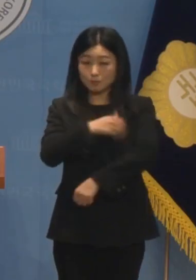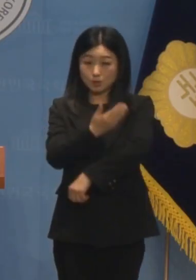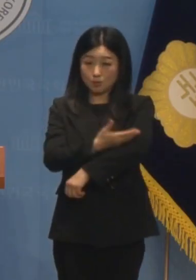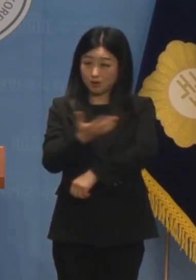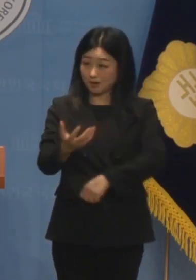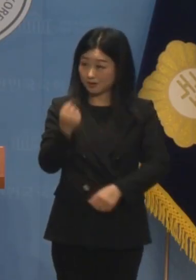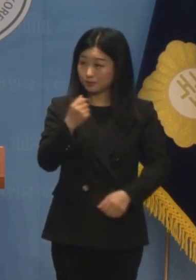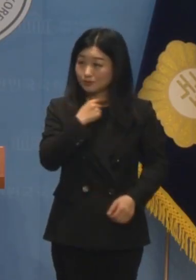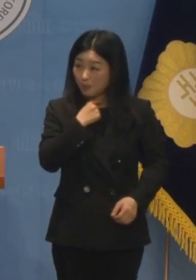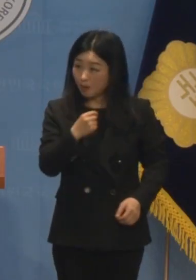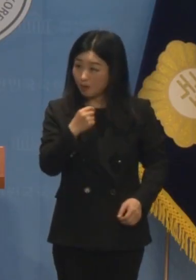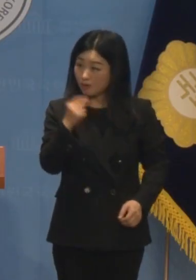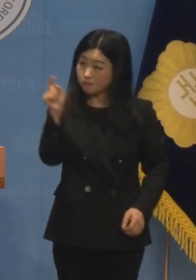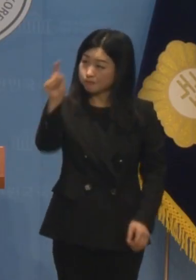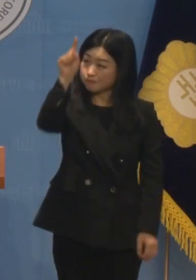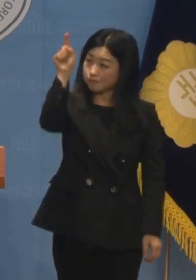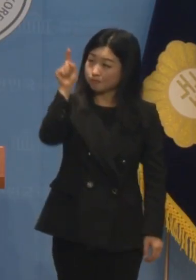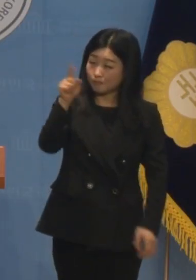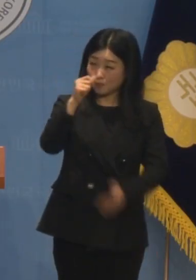하겠다는 겁니까?